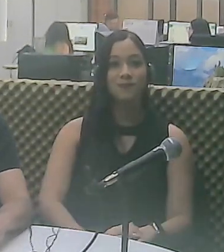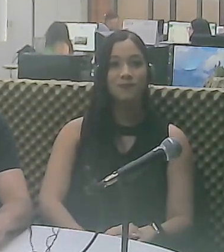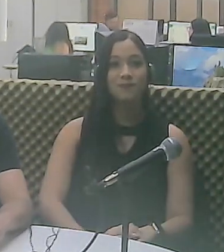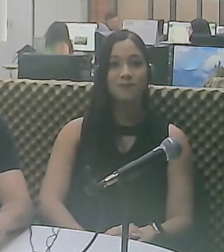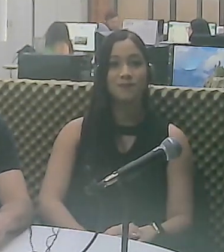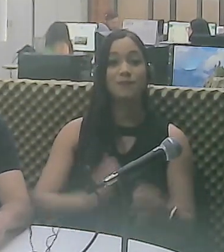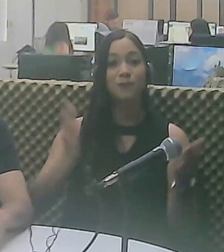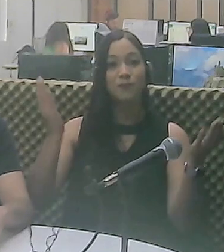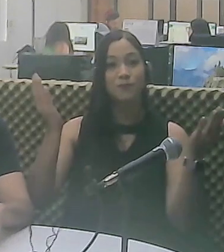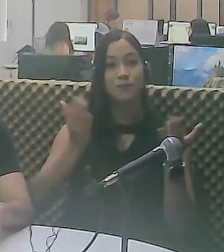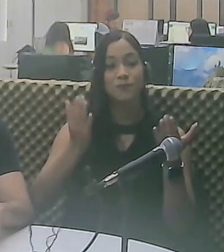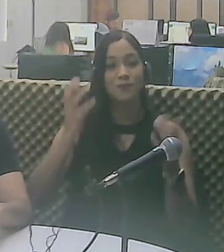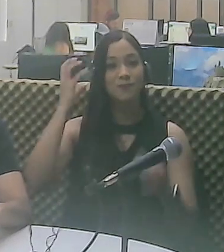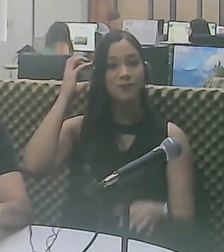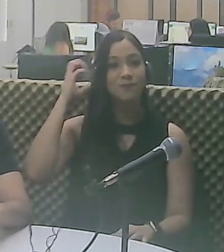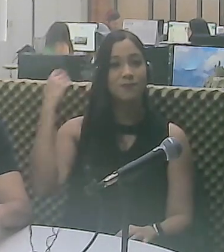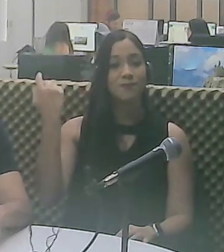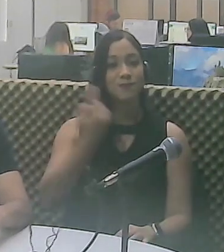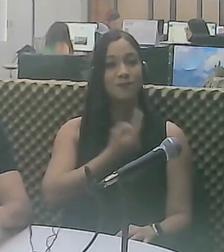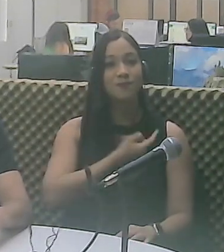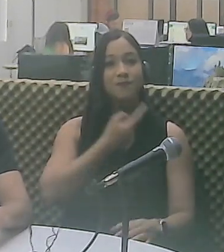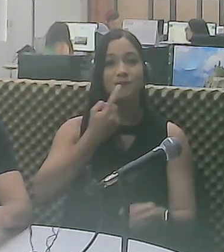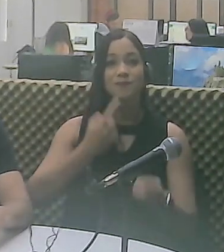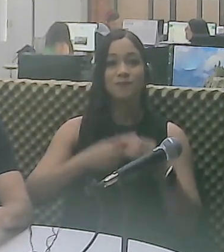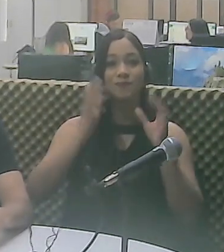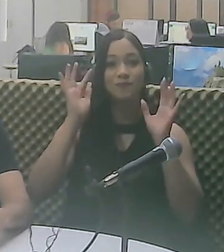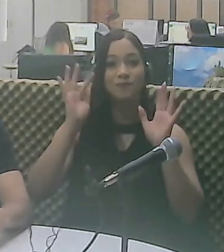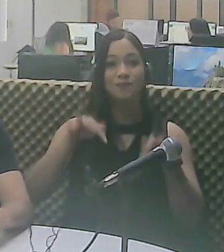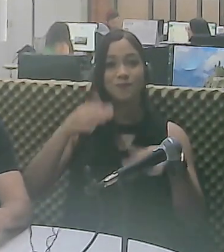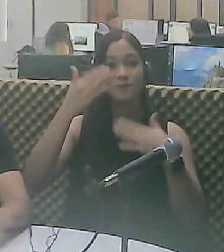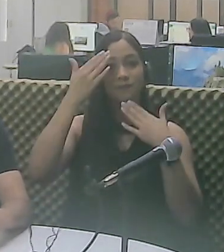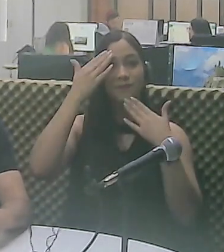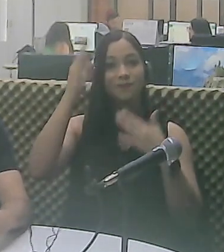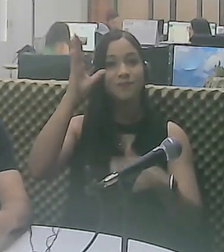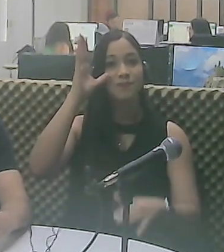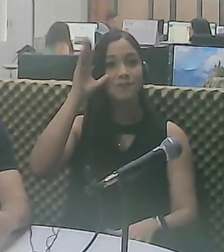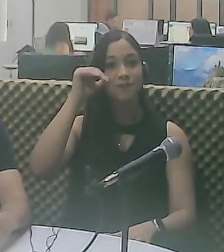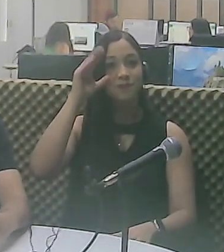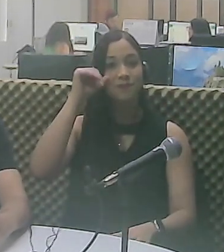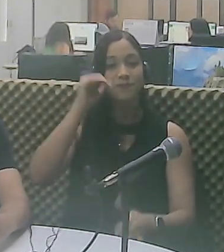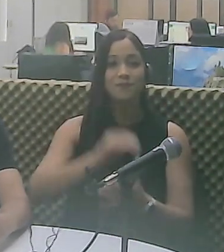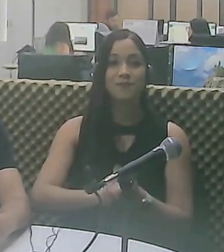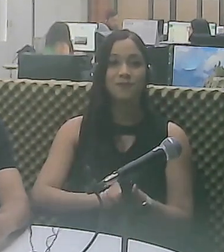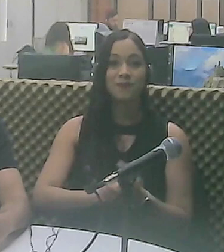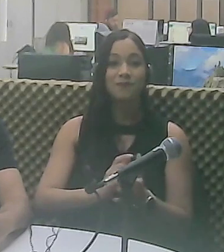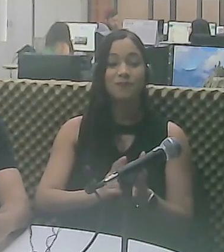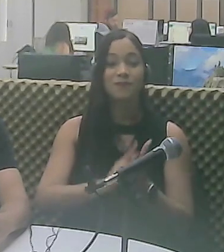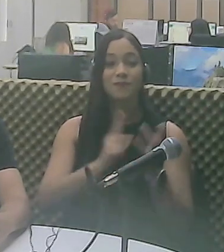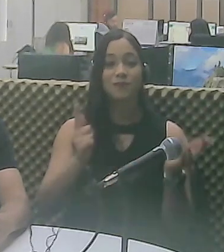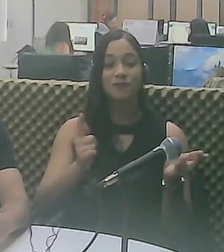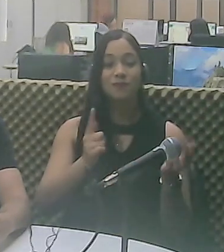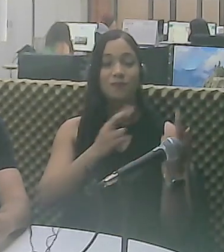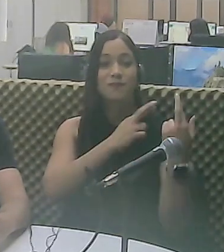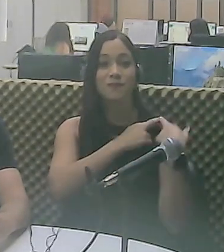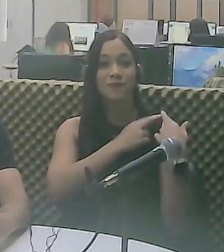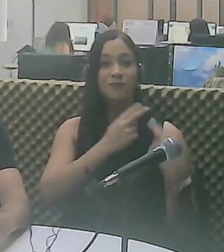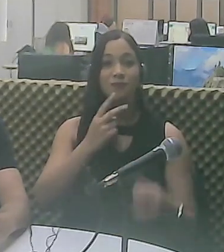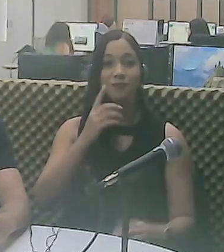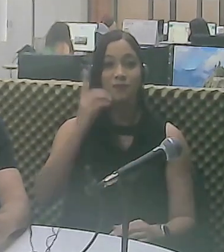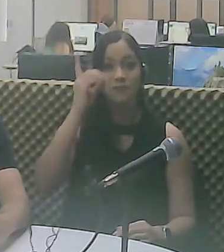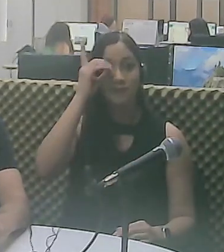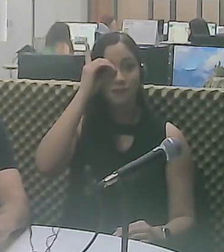e a edição de hoje da Rádio nossa cidade fica por aqui obrigado pela sua audiência jornalista responsável pela edição